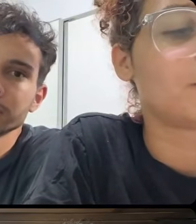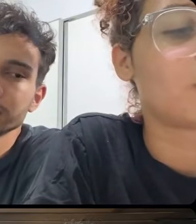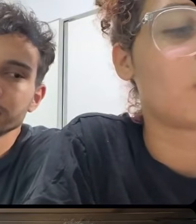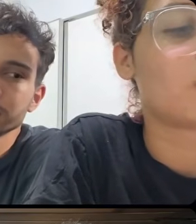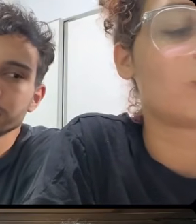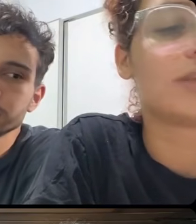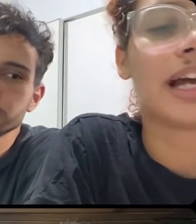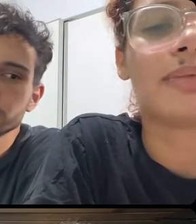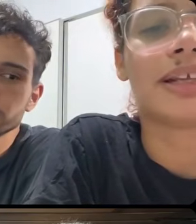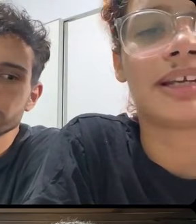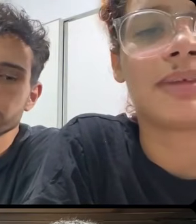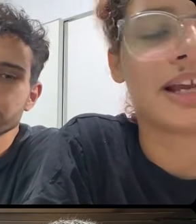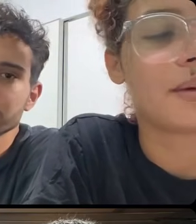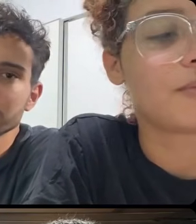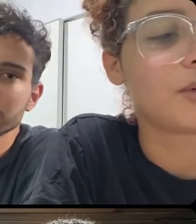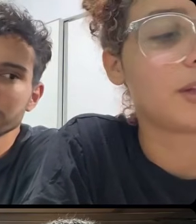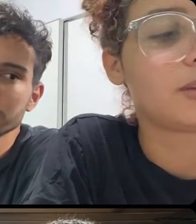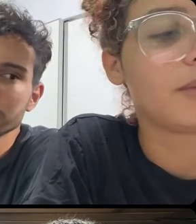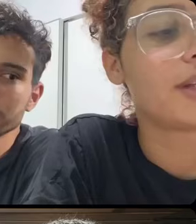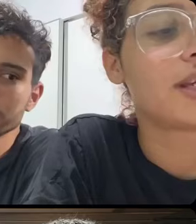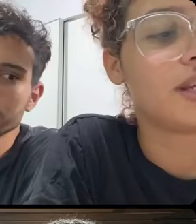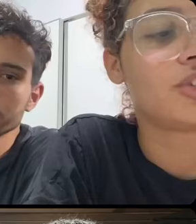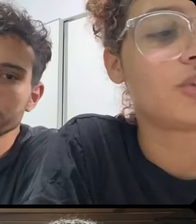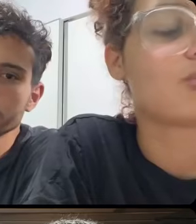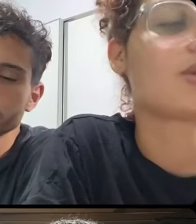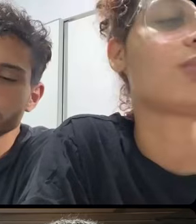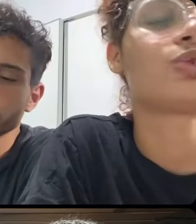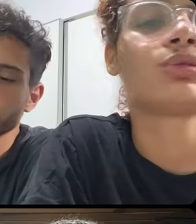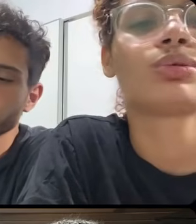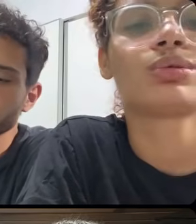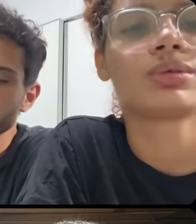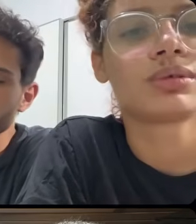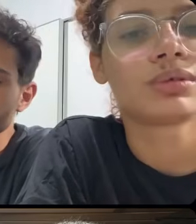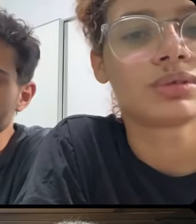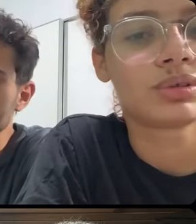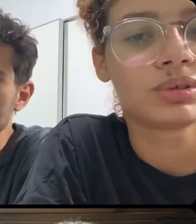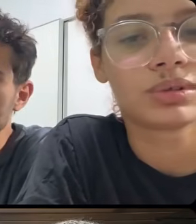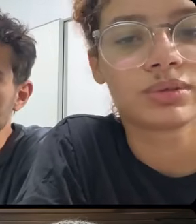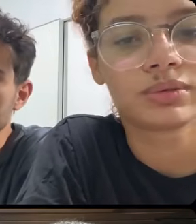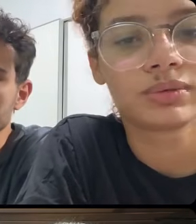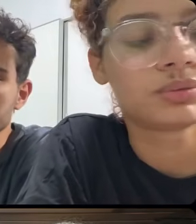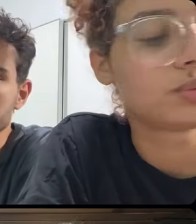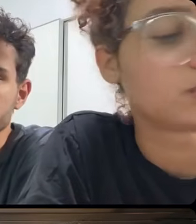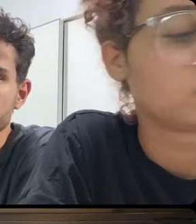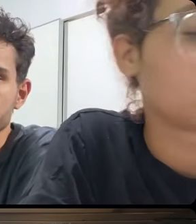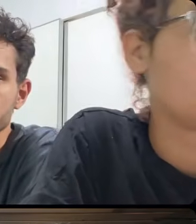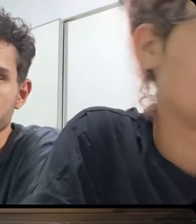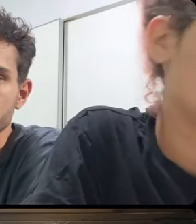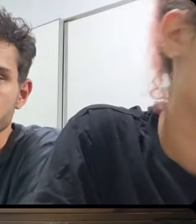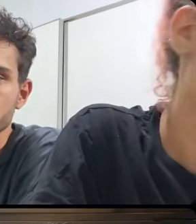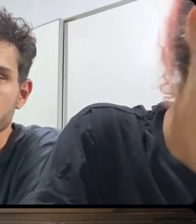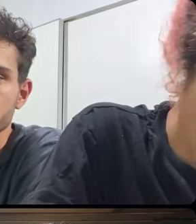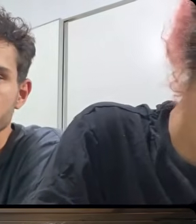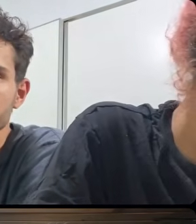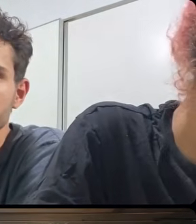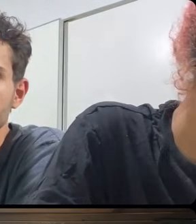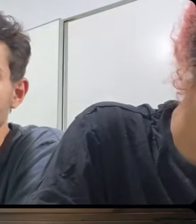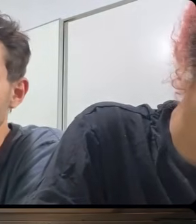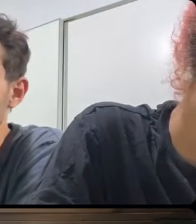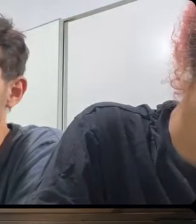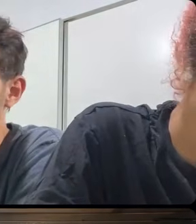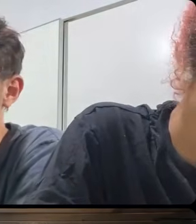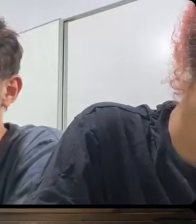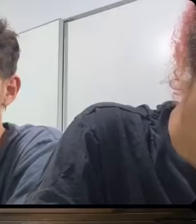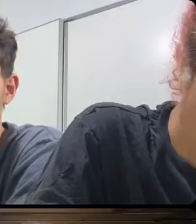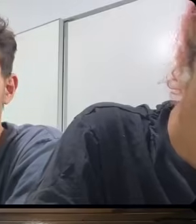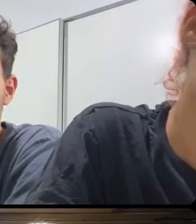igreja. Logo, não sai para trabalhar fora, né? Então é daqui que tira o sustento de tudo. verdade, verdade. E quando eu vi esse